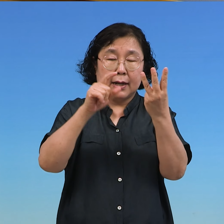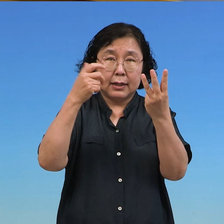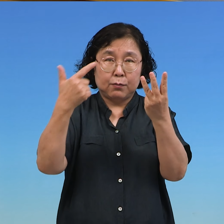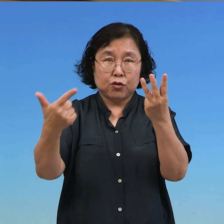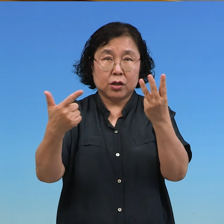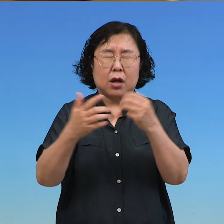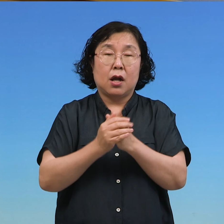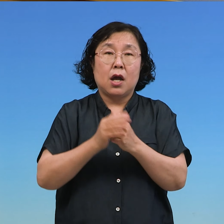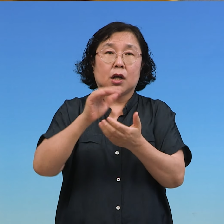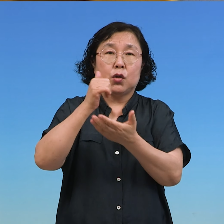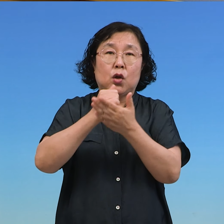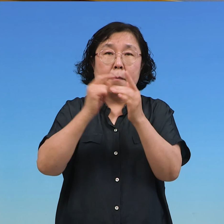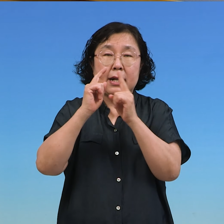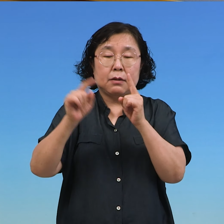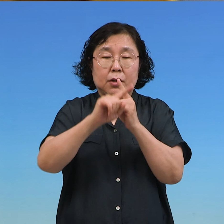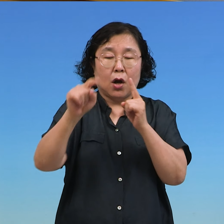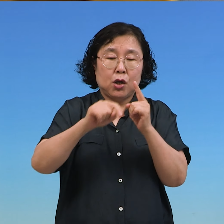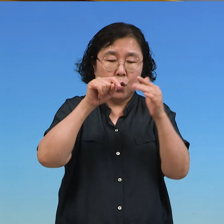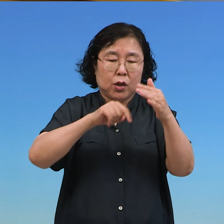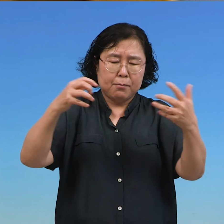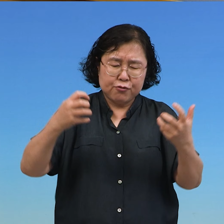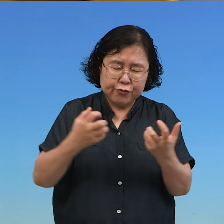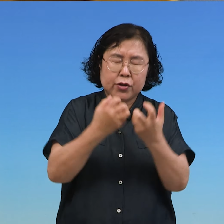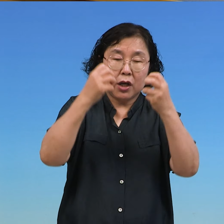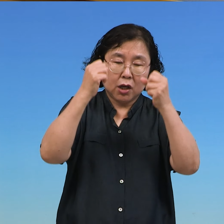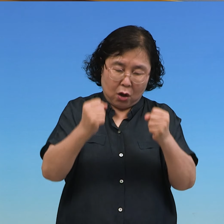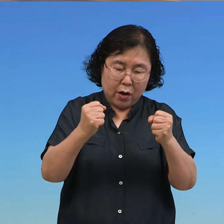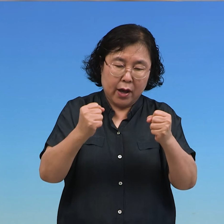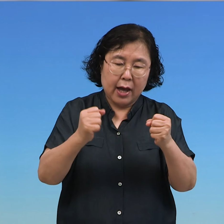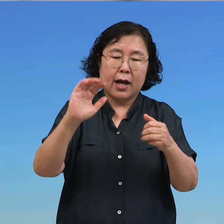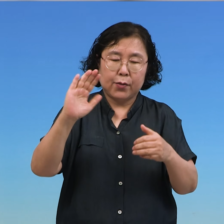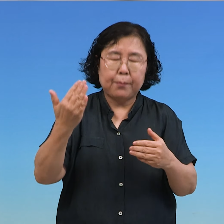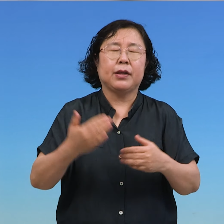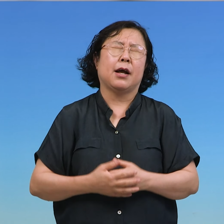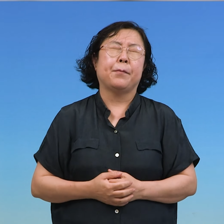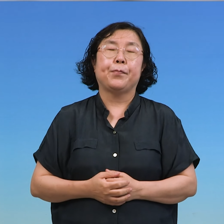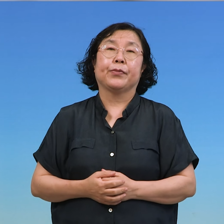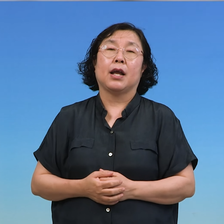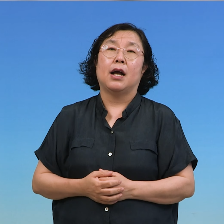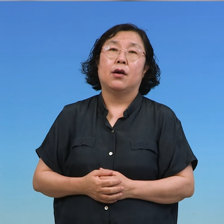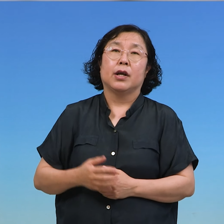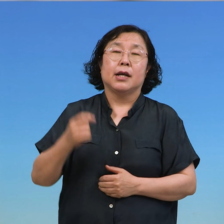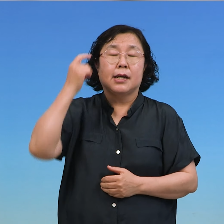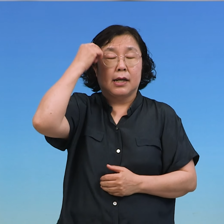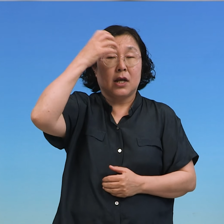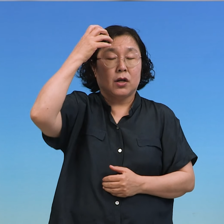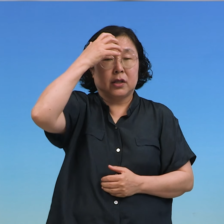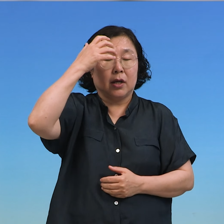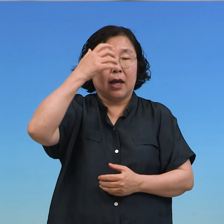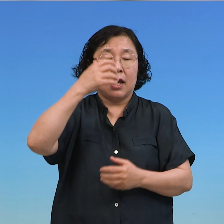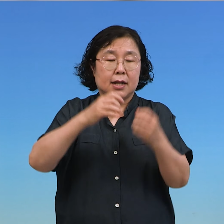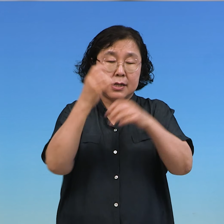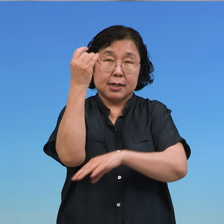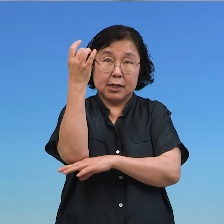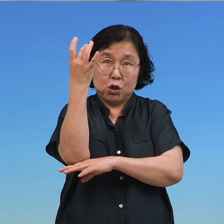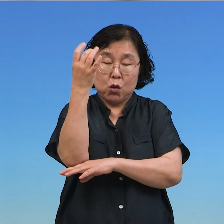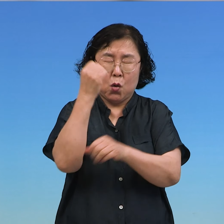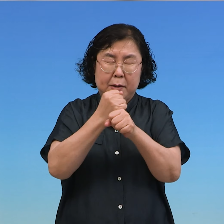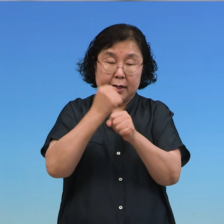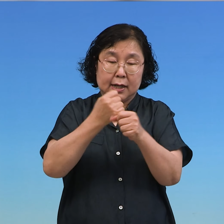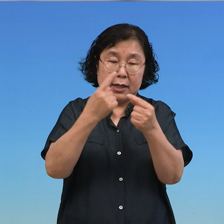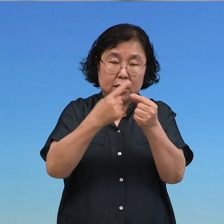그하여 결론을 이렇게 맺기 원합니다 여러분 우리 영적 기주 다지기 여섯 가지 중에 첫 번째 말씀 묵상